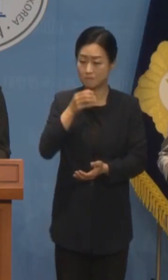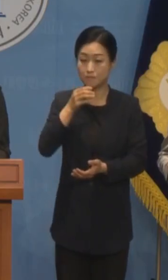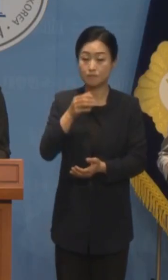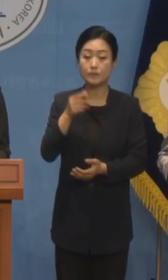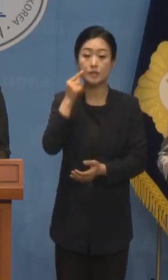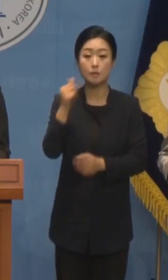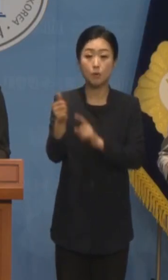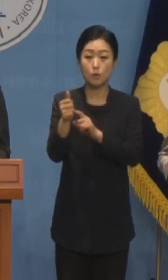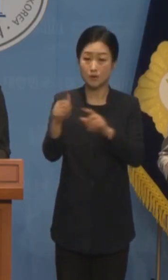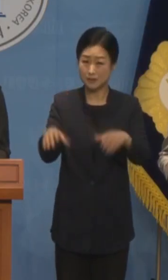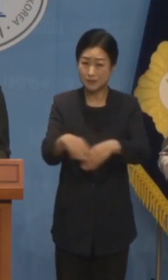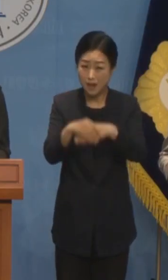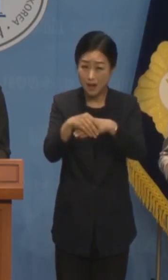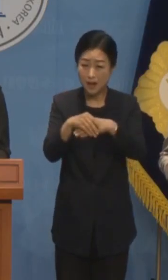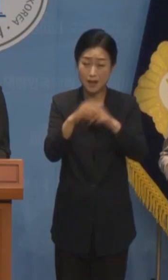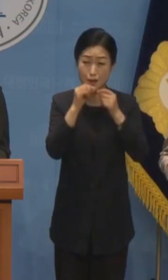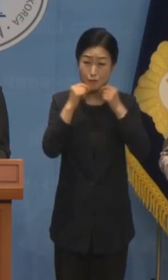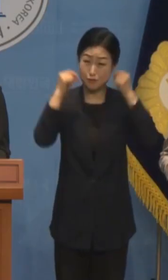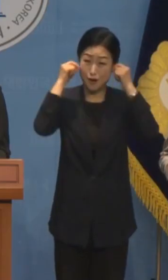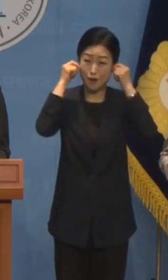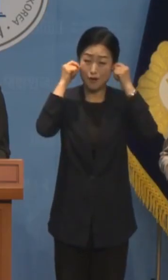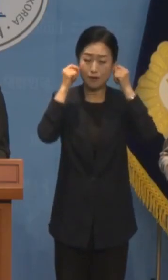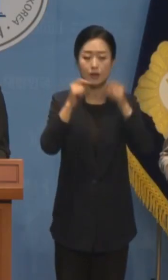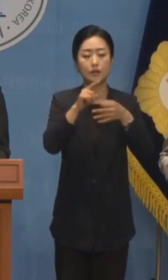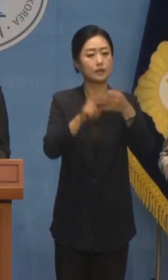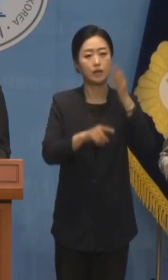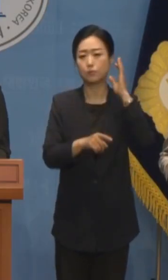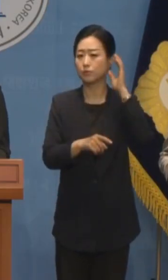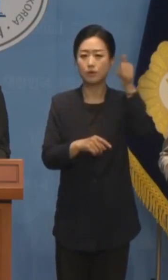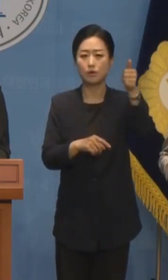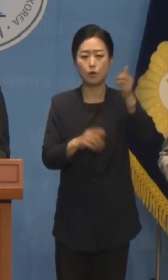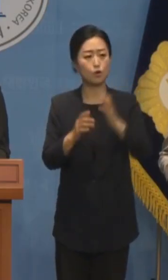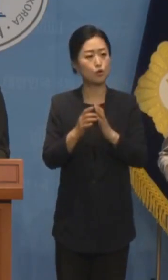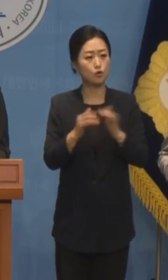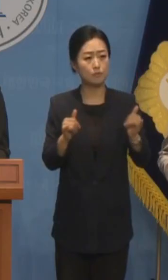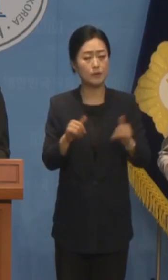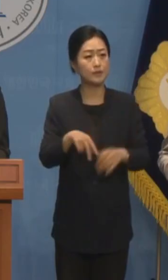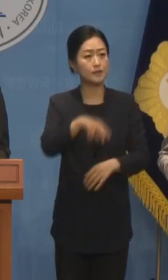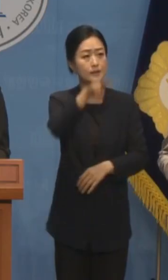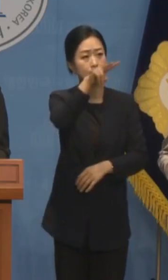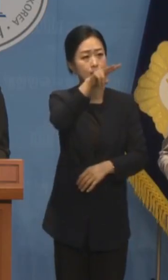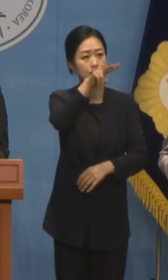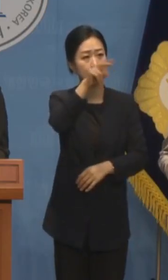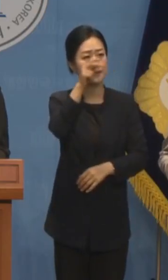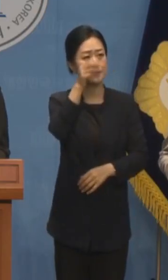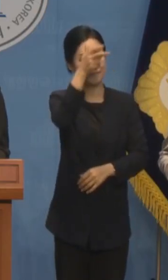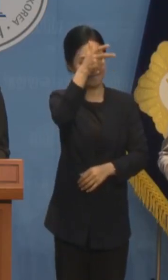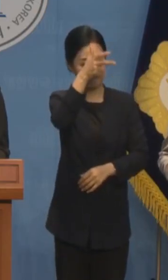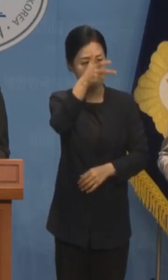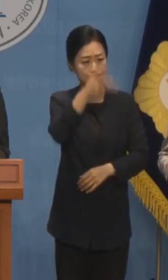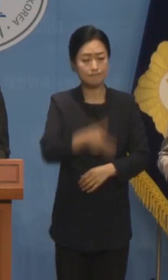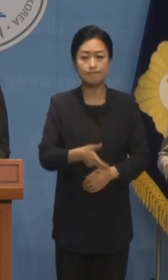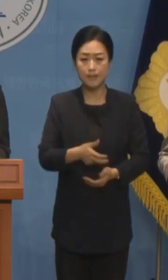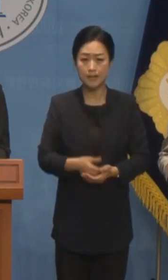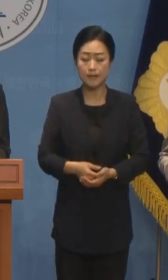굴욕적으로 손잡고 웃겠다는 윤석열 대통령을 국민은 똑똑히 지켜보고